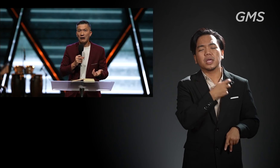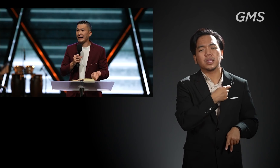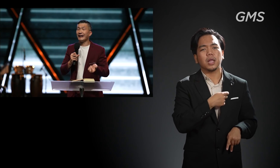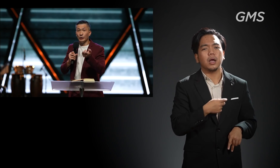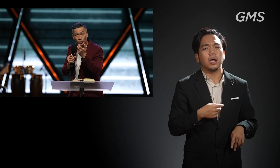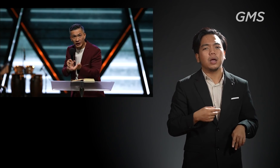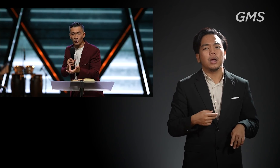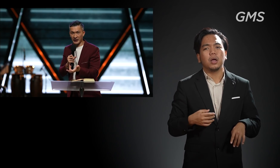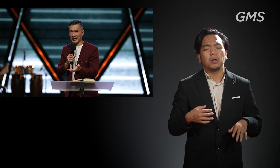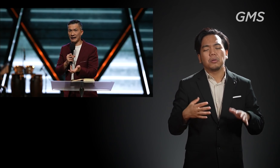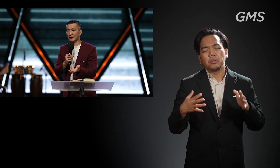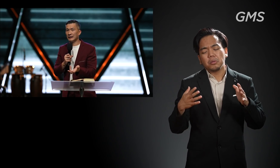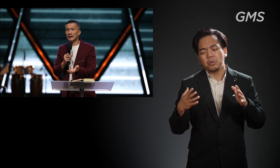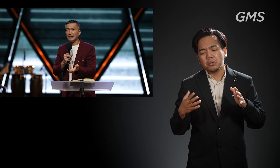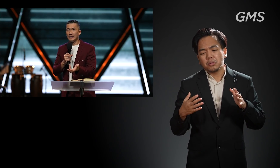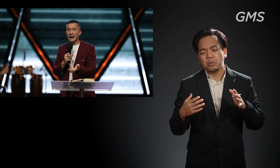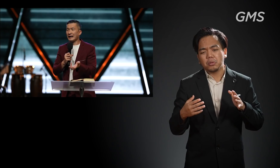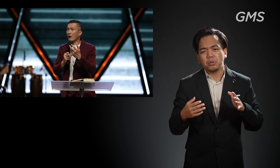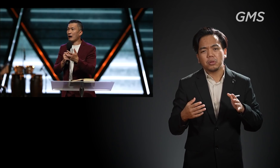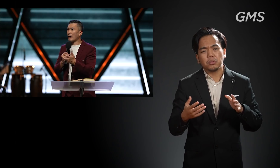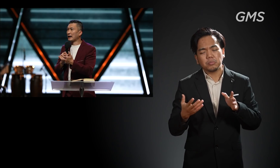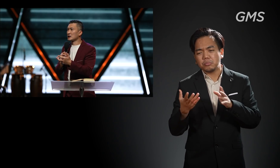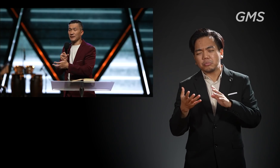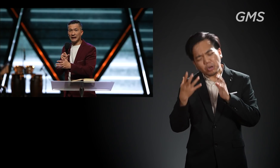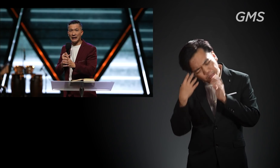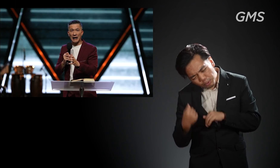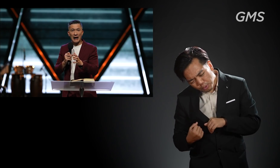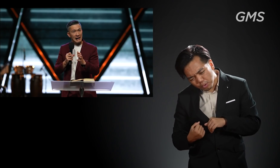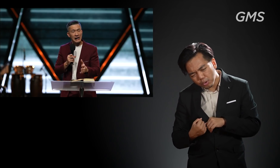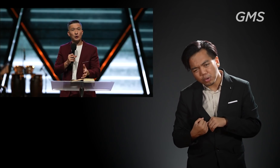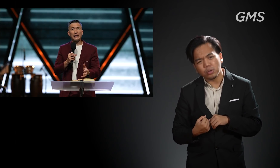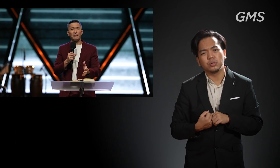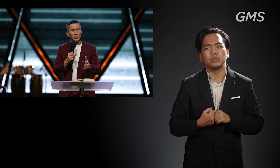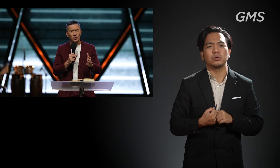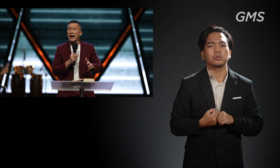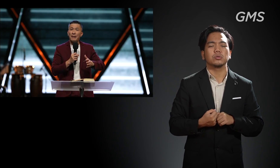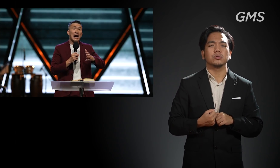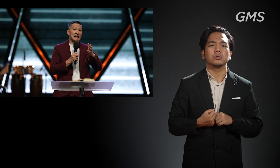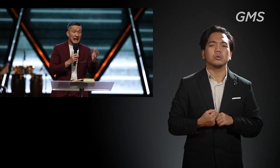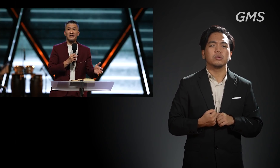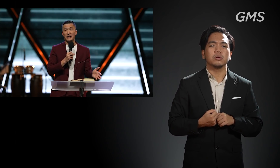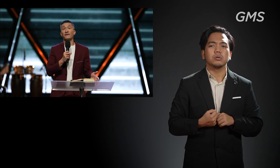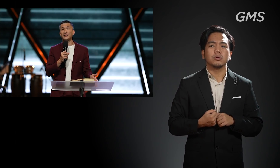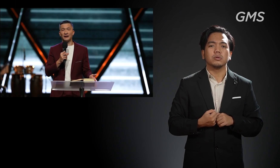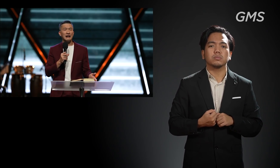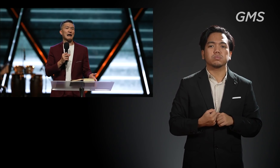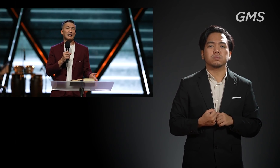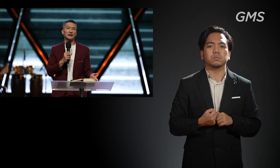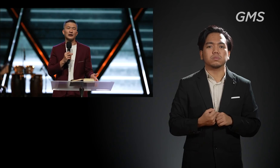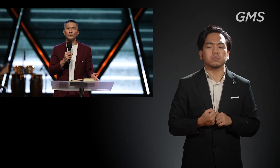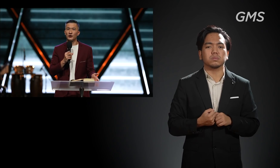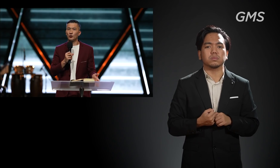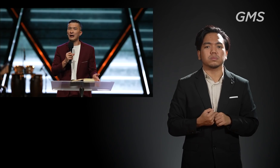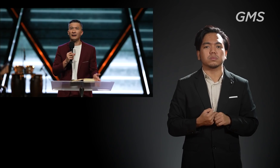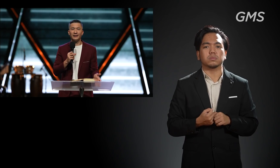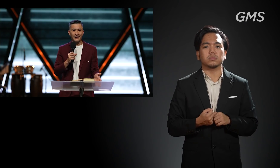perkecualian orang-orang yang diuji terus di sana. Ada orang-orang seperti anak-anak Tuhan yang betul-betul alami aniaya secara fisik di negara-negara